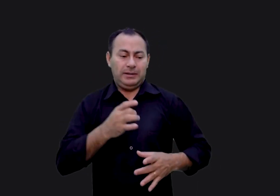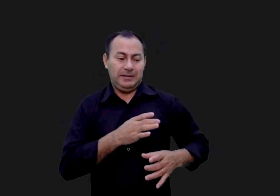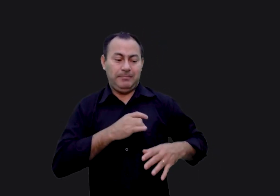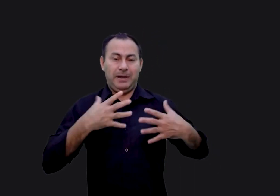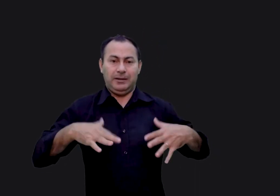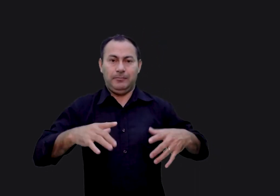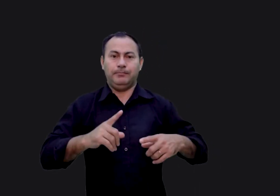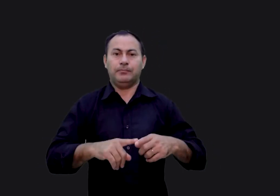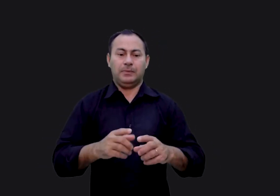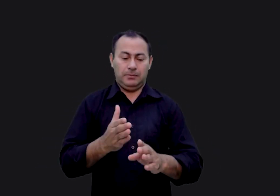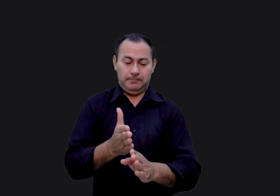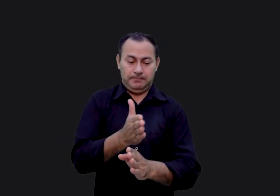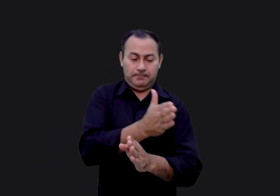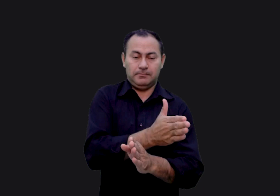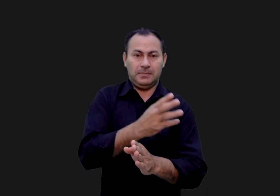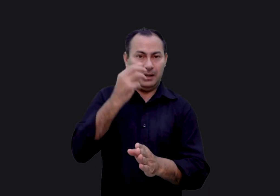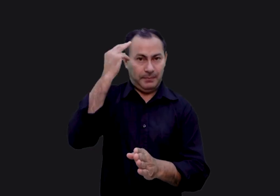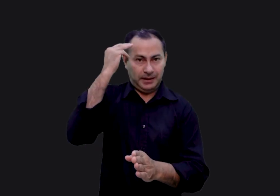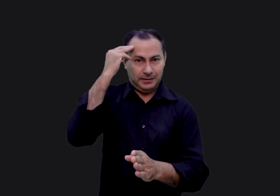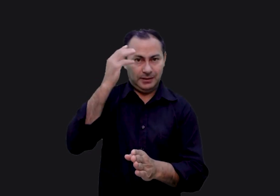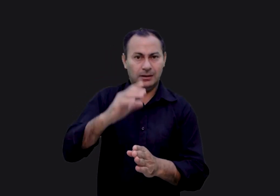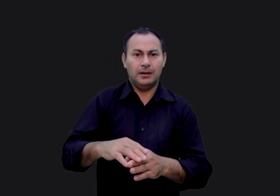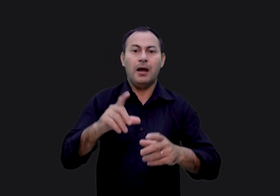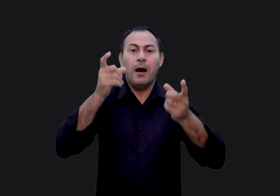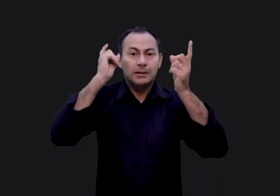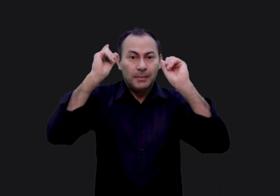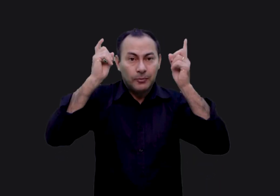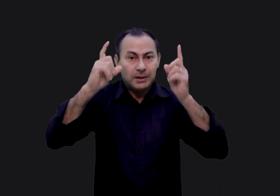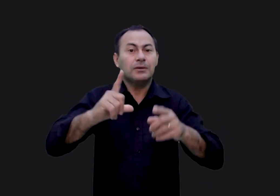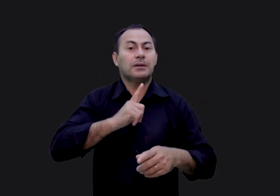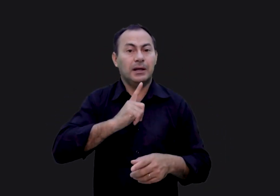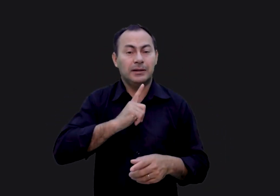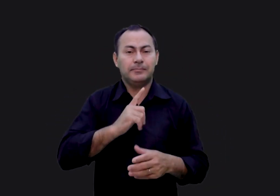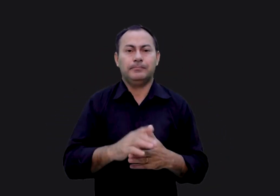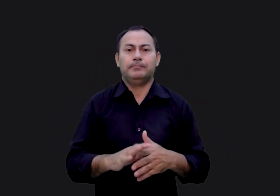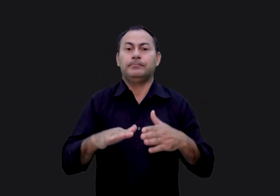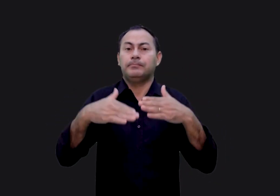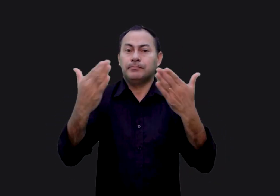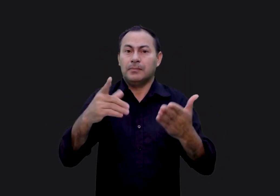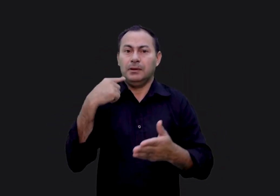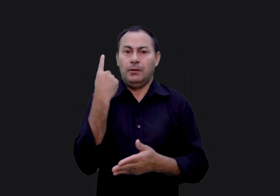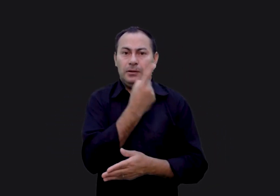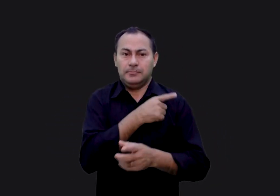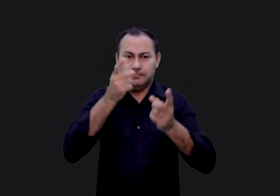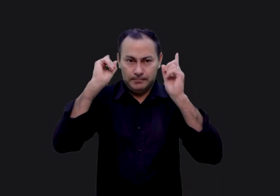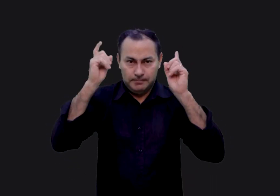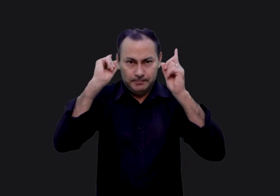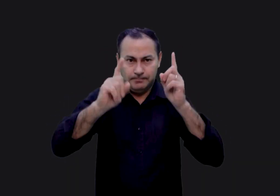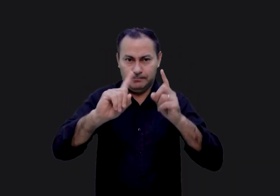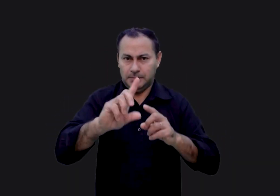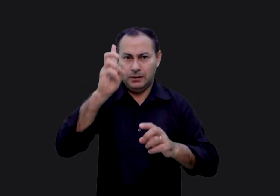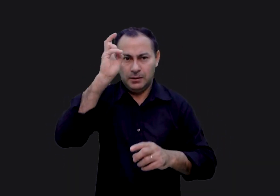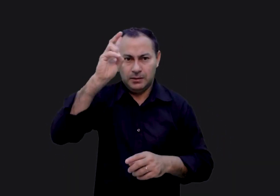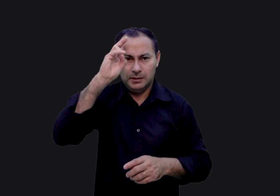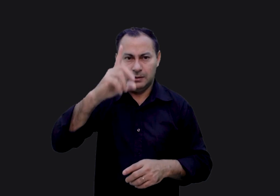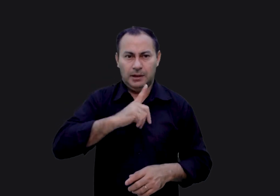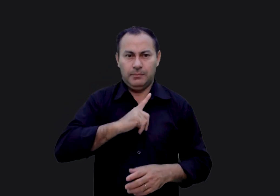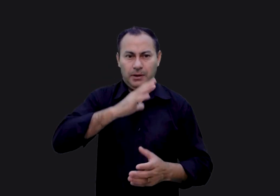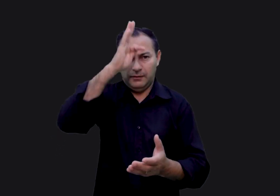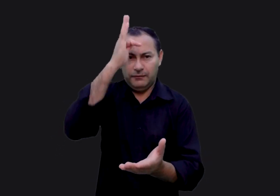de medo. Em outro compartimento estão as preocupações. Enquanto ficamos preocupados, não nos lembramos que temos fé